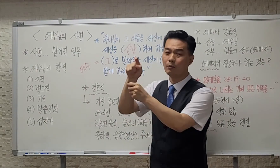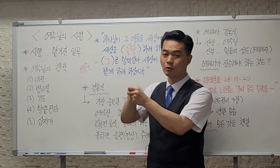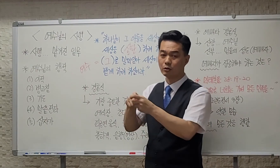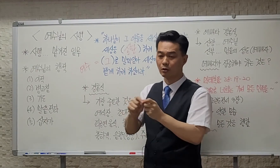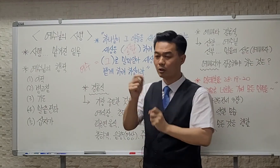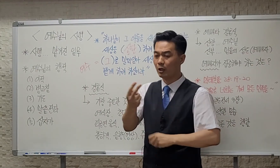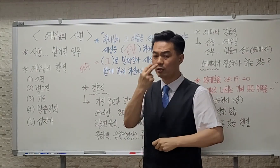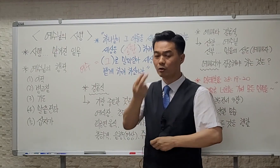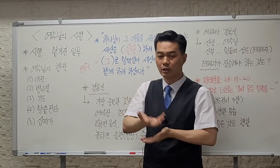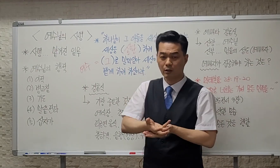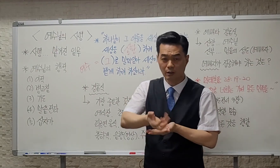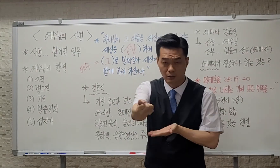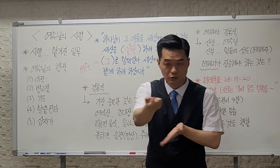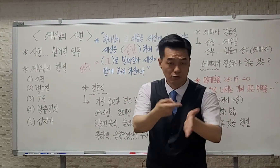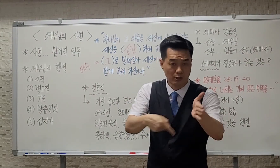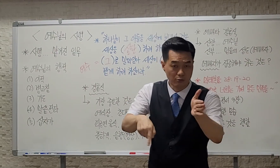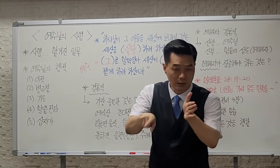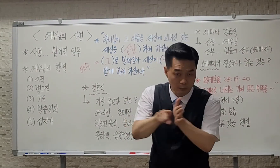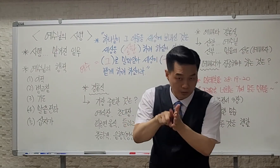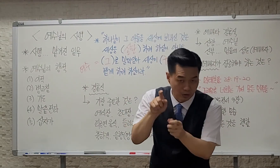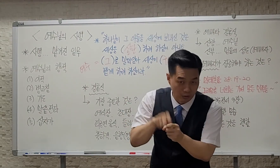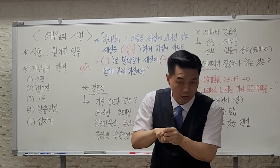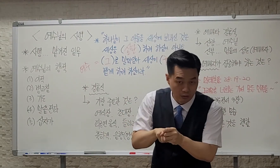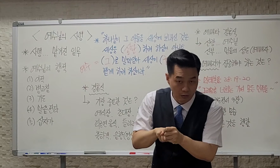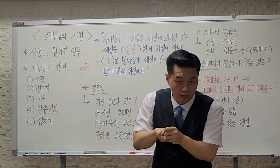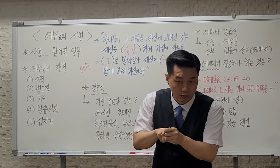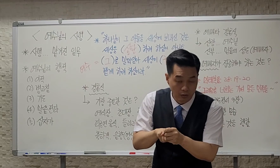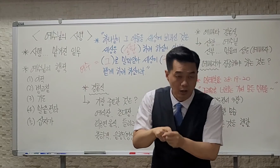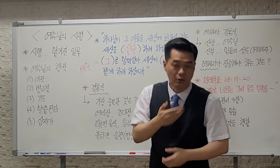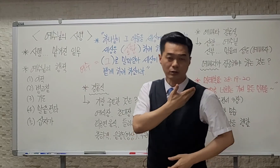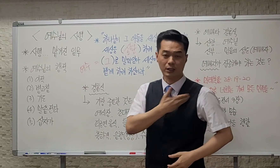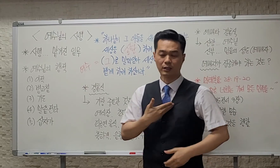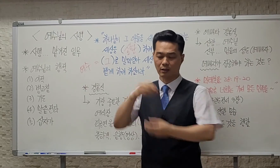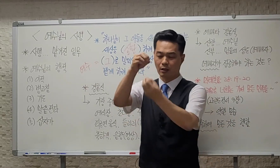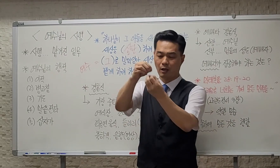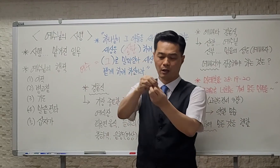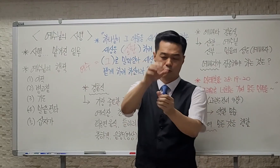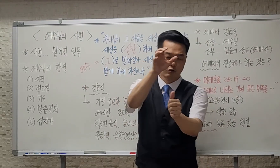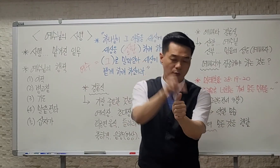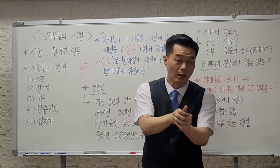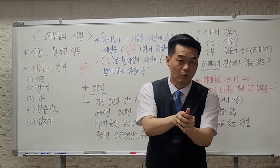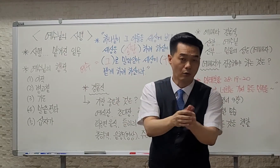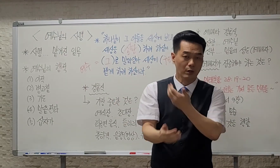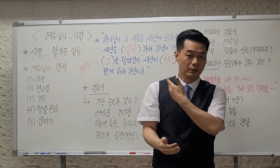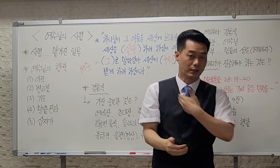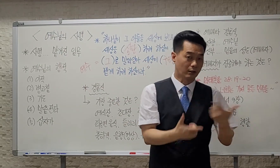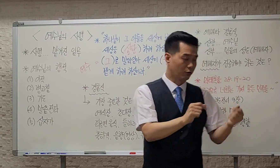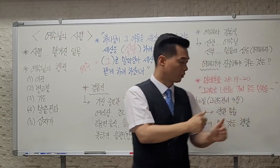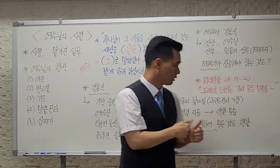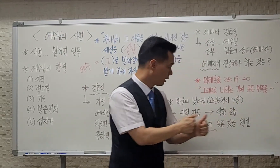목적, 영생을 주기 위한 목적. 그것을 제자들에게 위임했고 제자들도 그것을